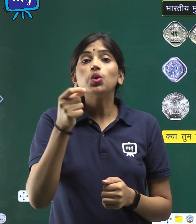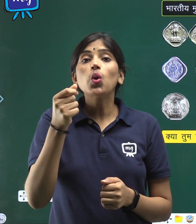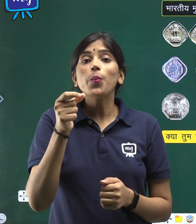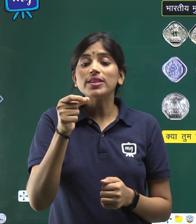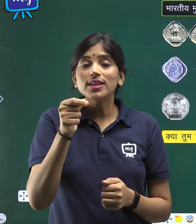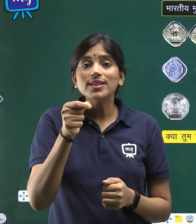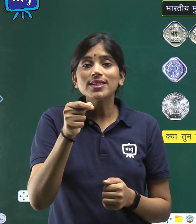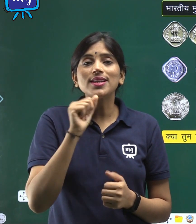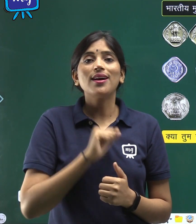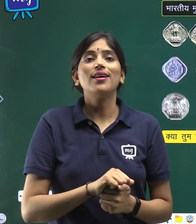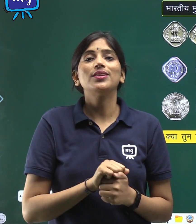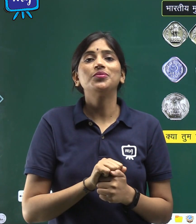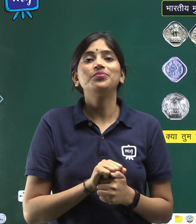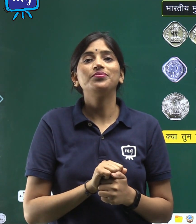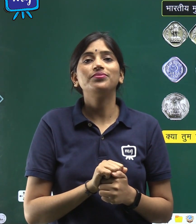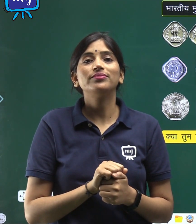2 पैसे का सिक्का,